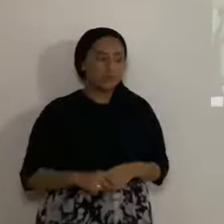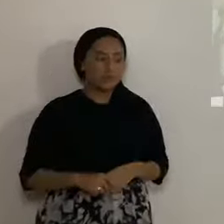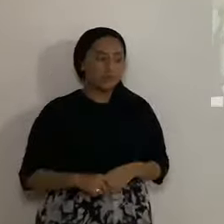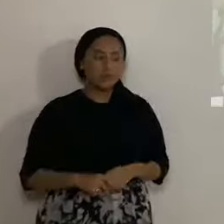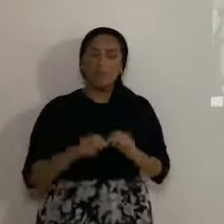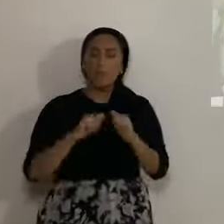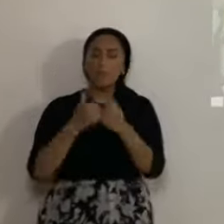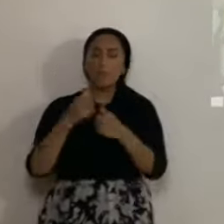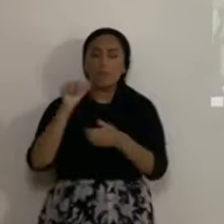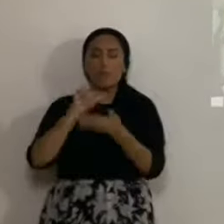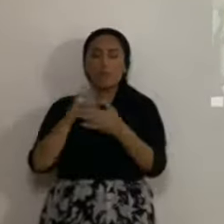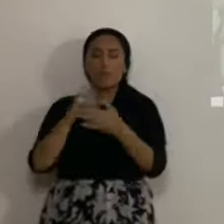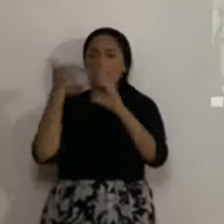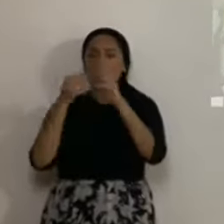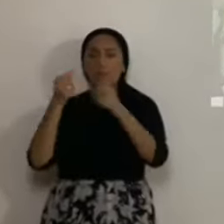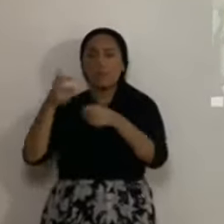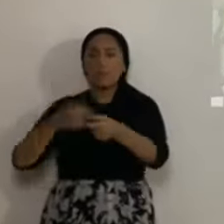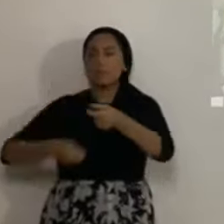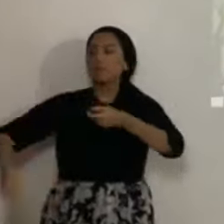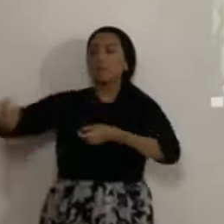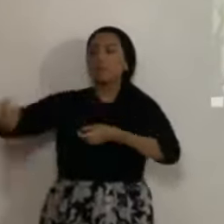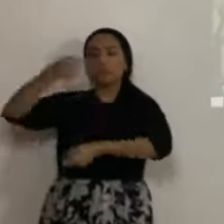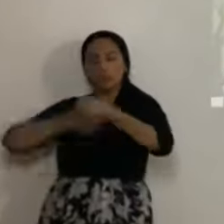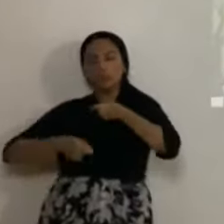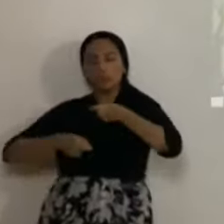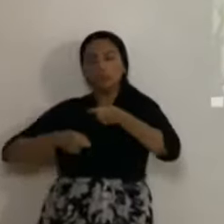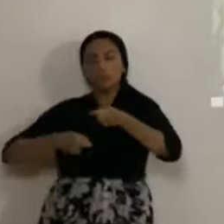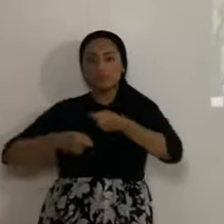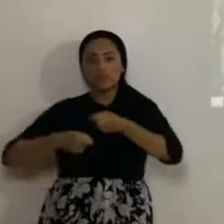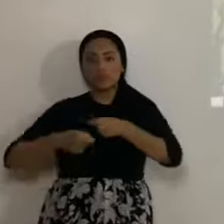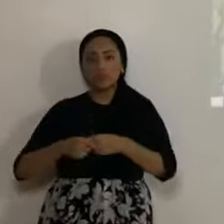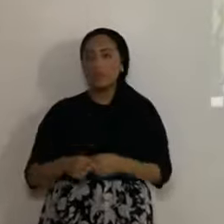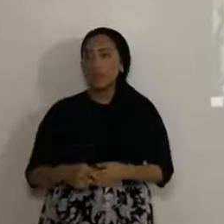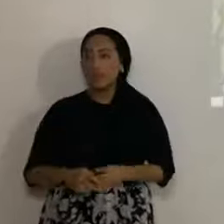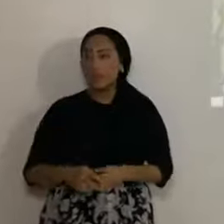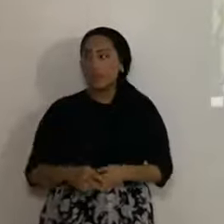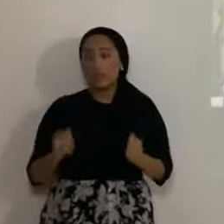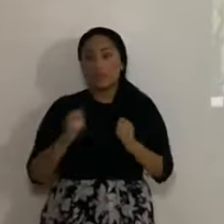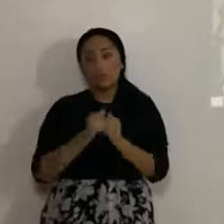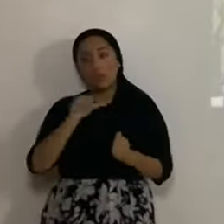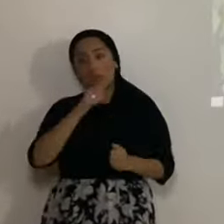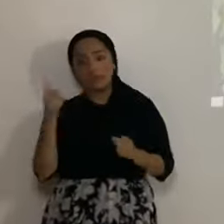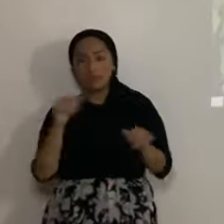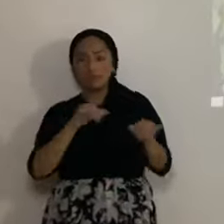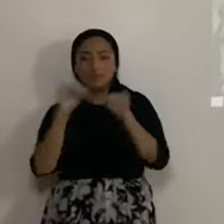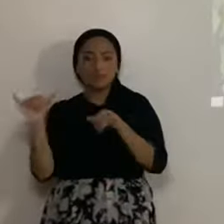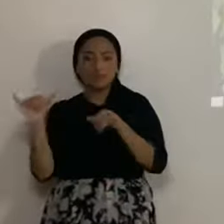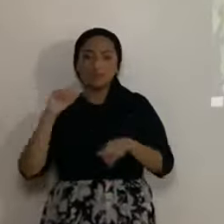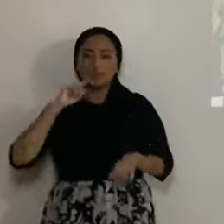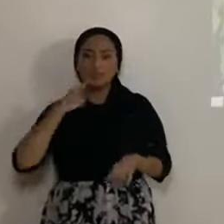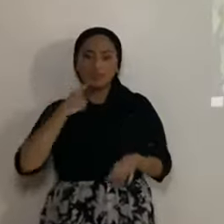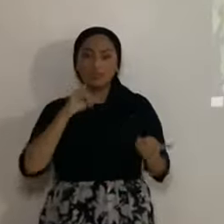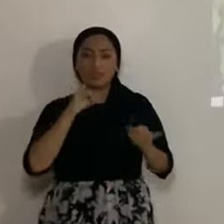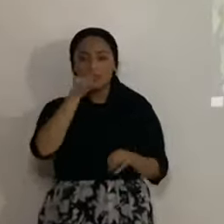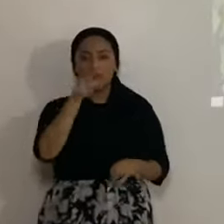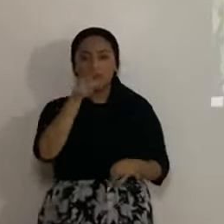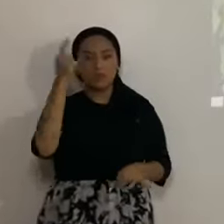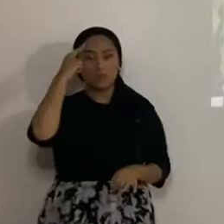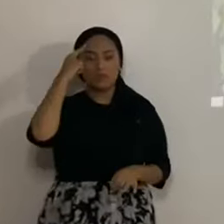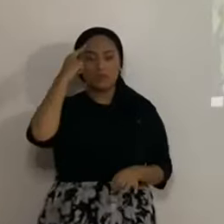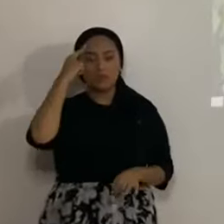¿cómo va a regresar ese mensaje? Exactamente, va a regresar con otro mensaje igual de áspero, como tú te lo estás